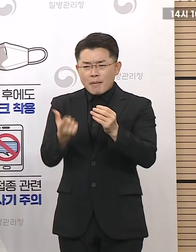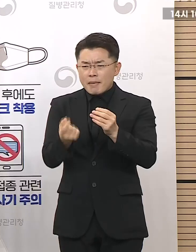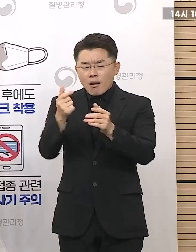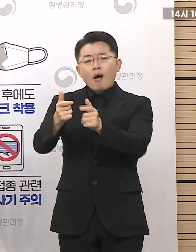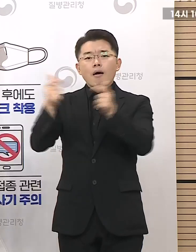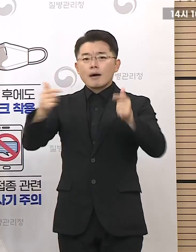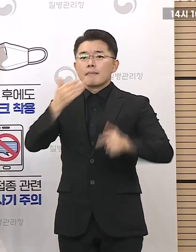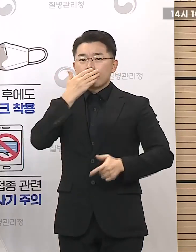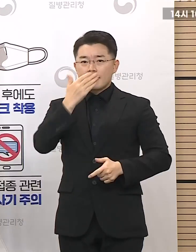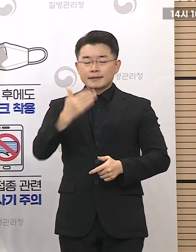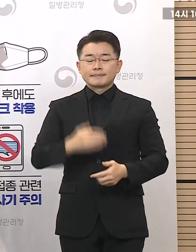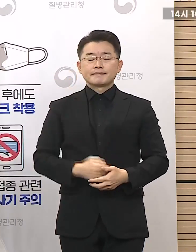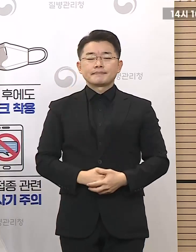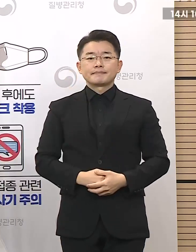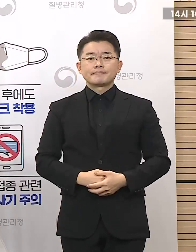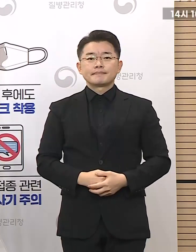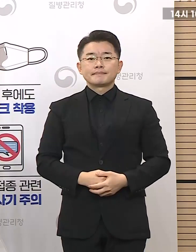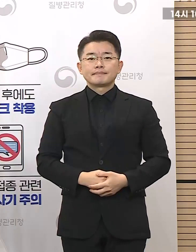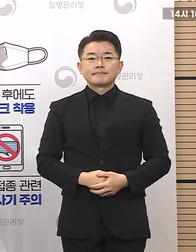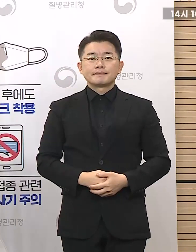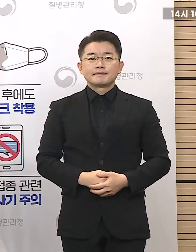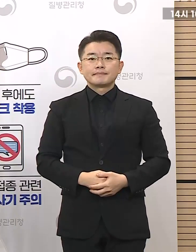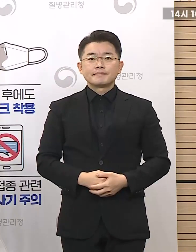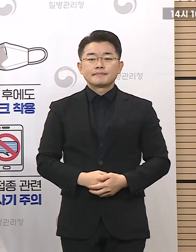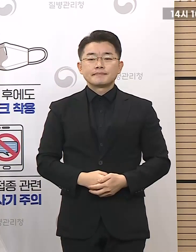빠르게 높아질 것으로 예상하고 있습니다.